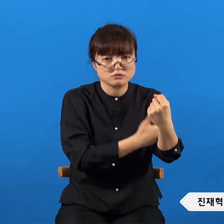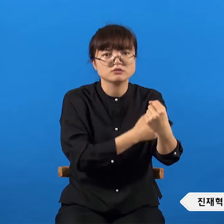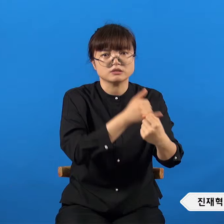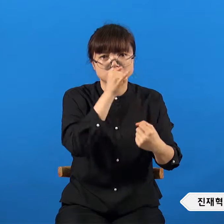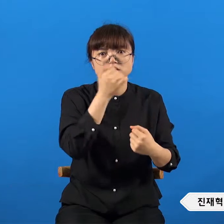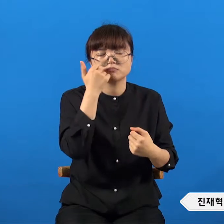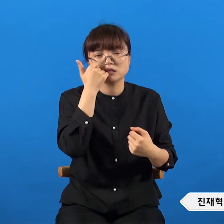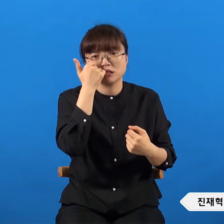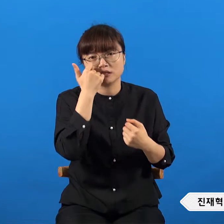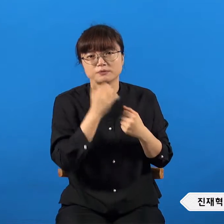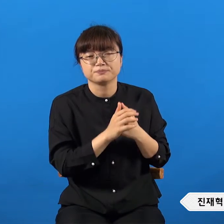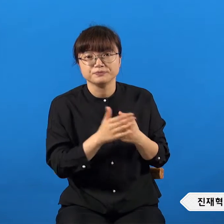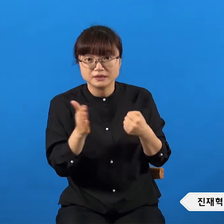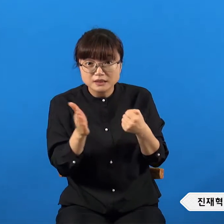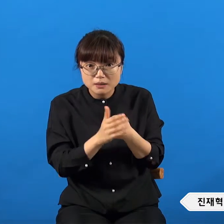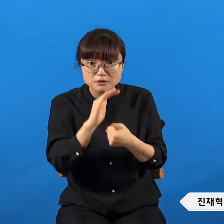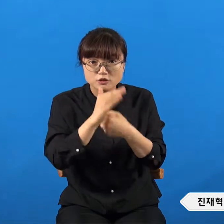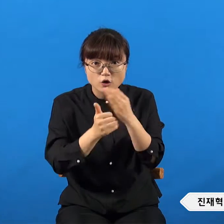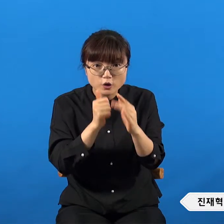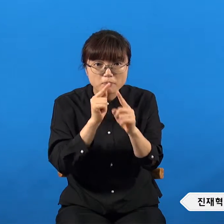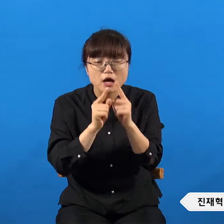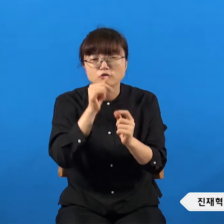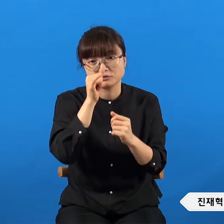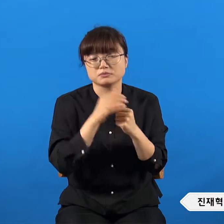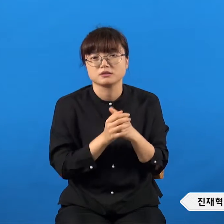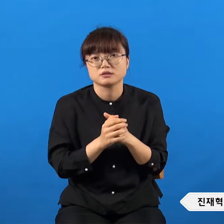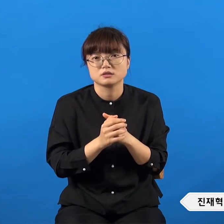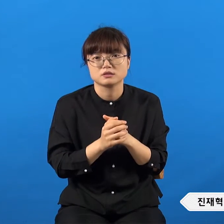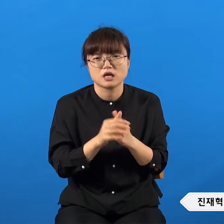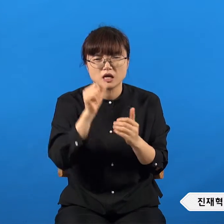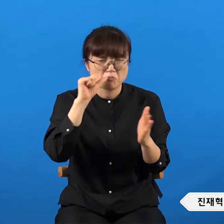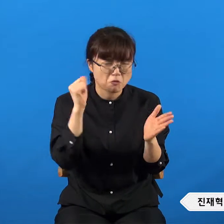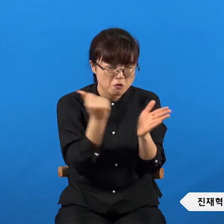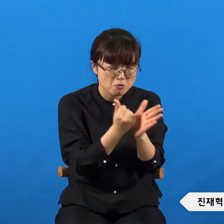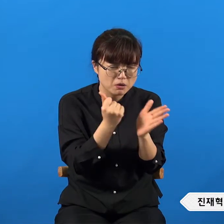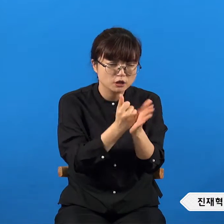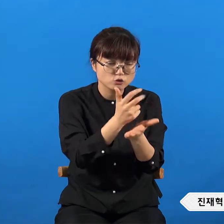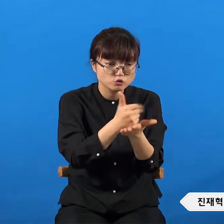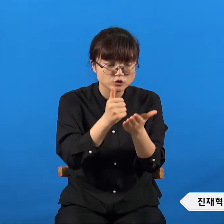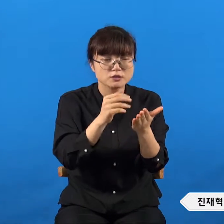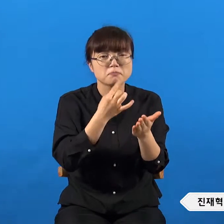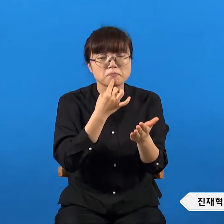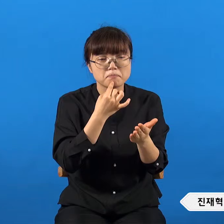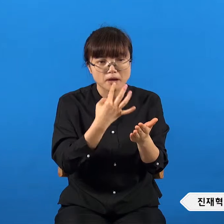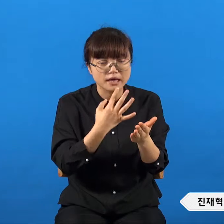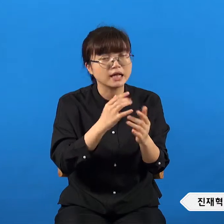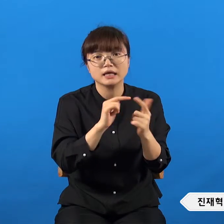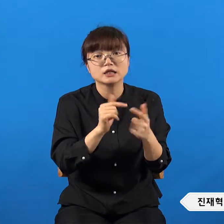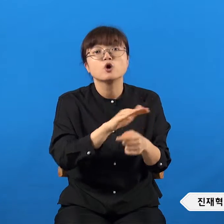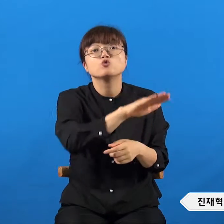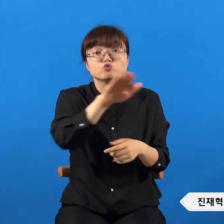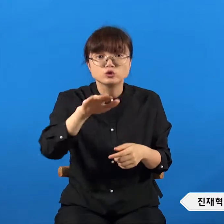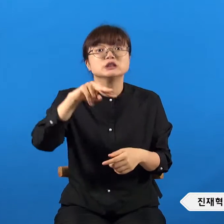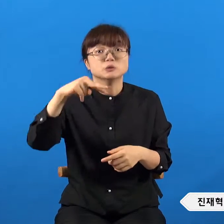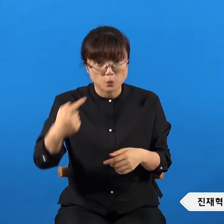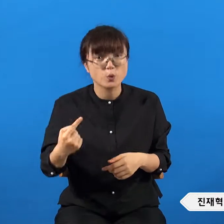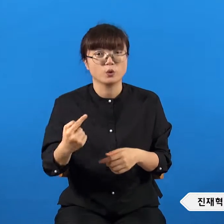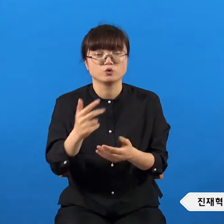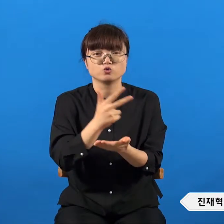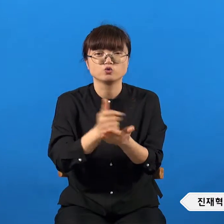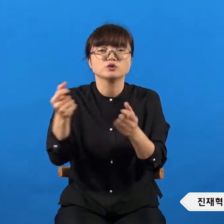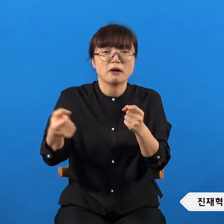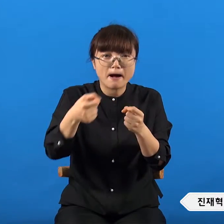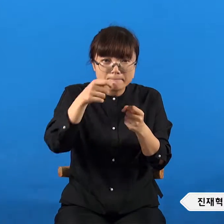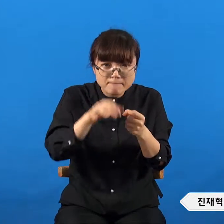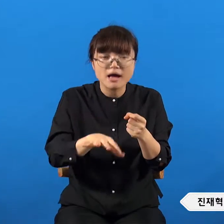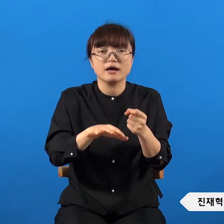있기 때문입니다. 그래서 오늘 성경은 말씀합니다. 못 박힌 주님뿐만이 아니라 우리도 주님